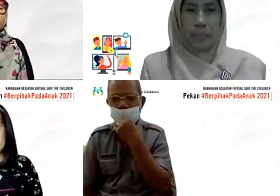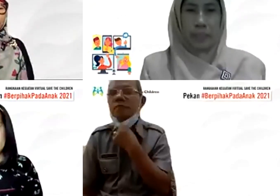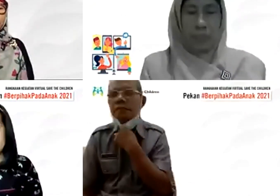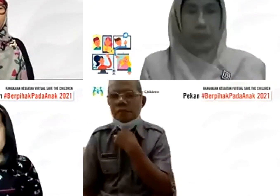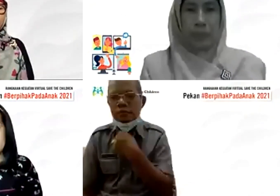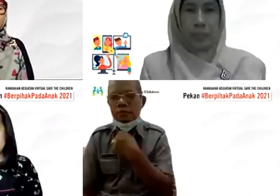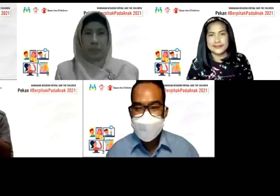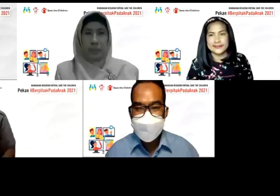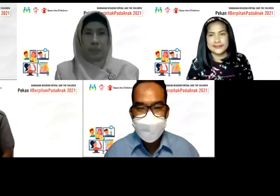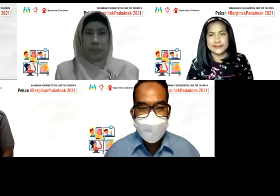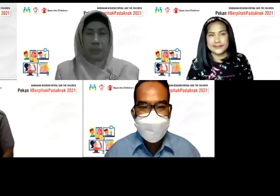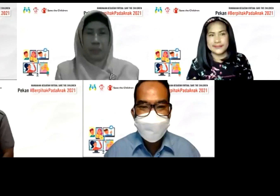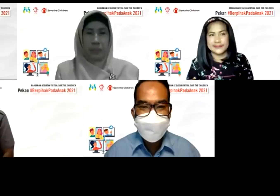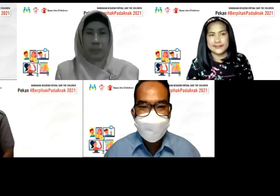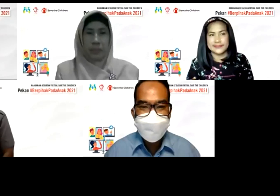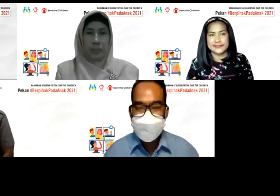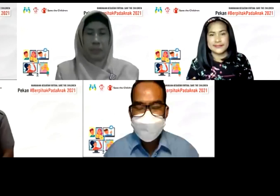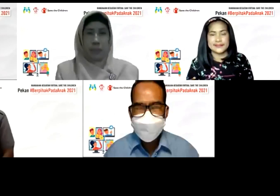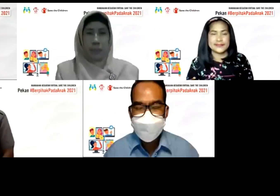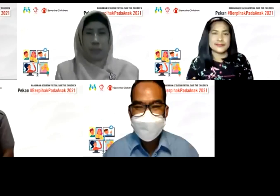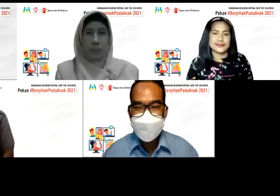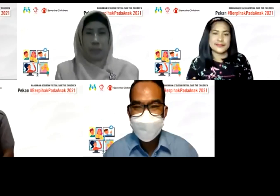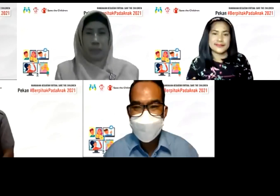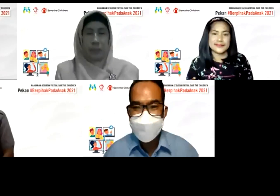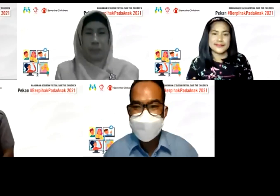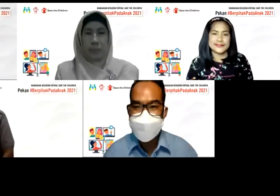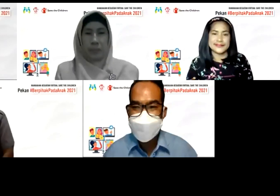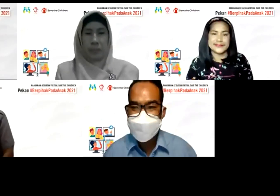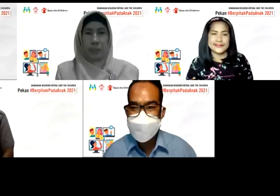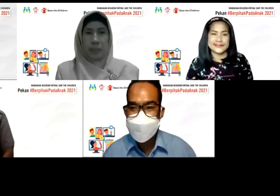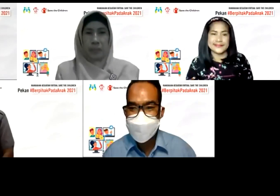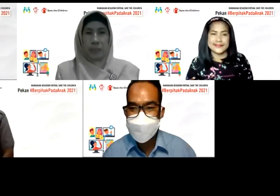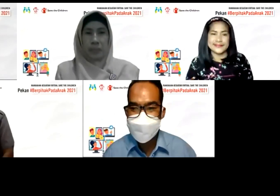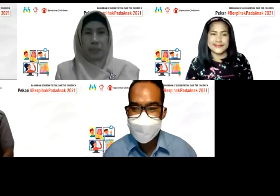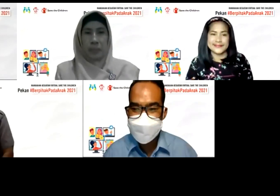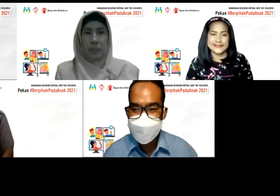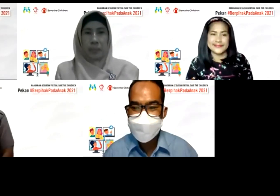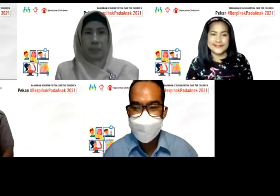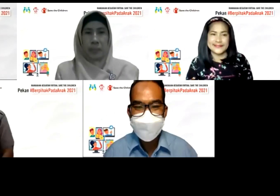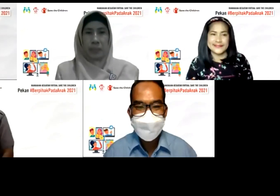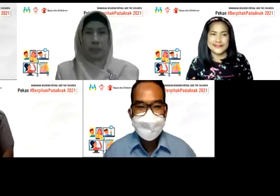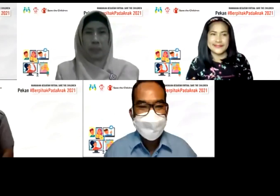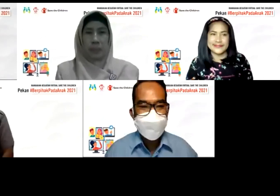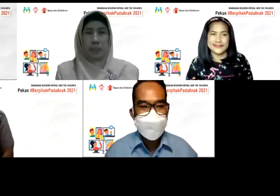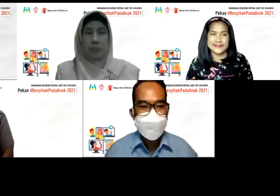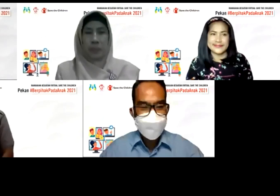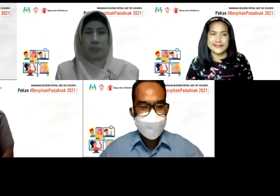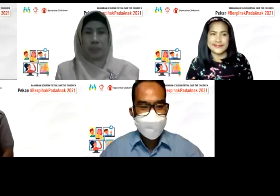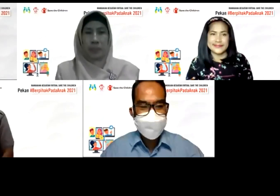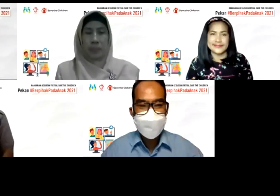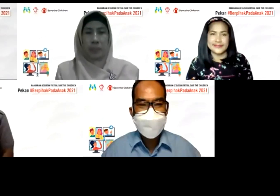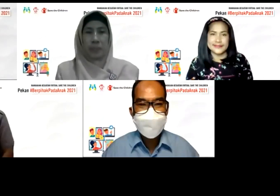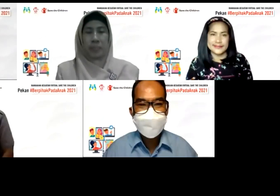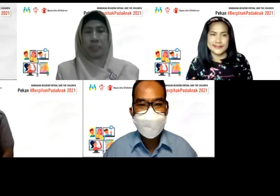silakan mengisi di daftar isi yang sudah kami sediakan di kolom chat ya. Oke, kita mulai